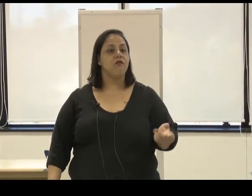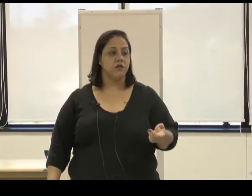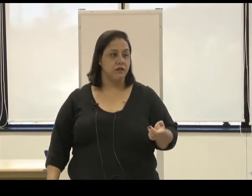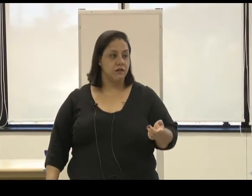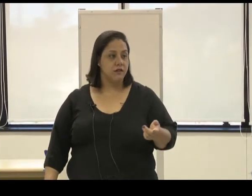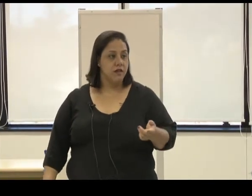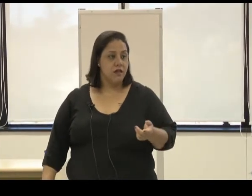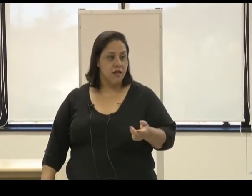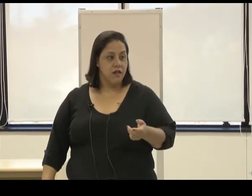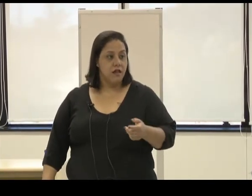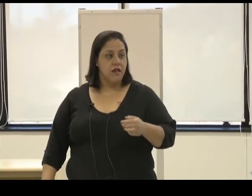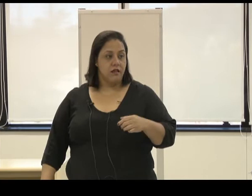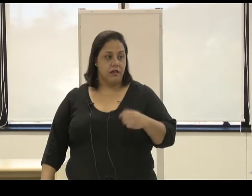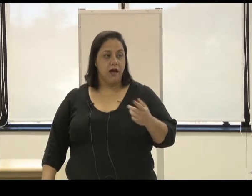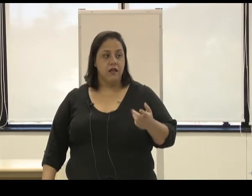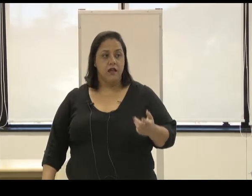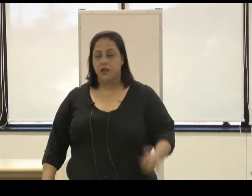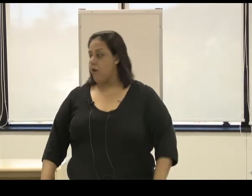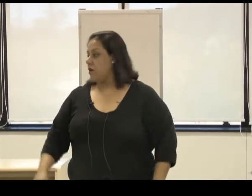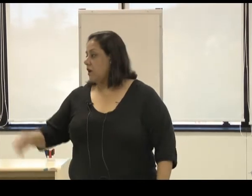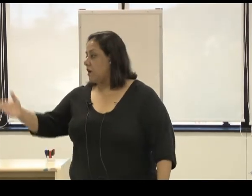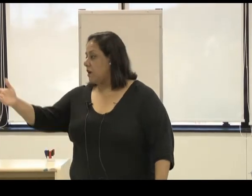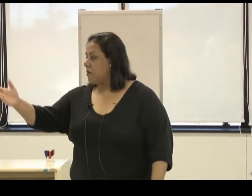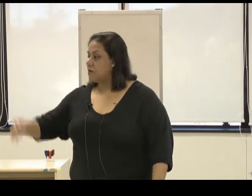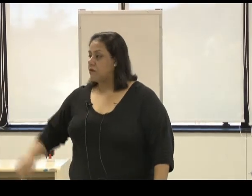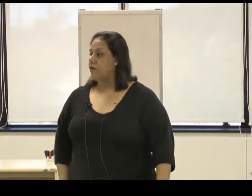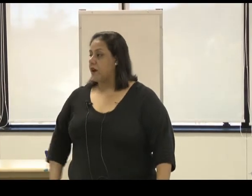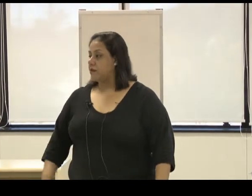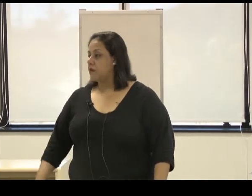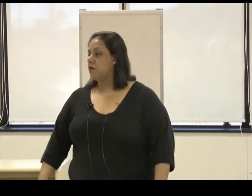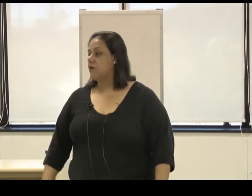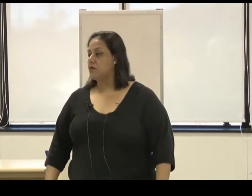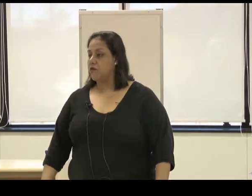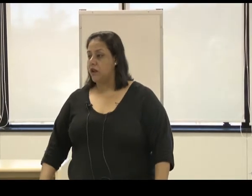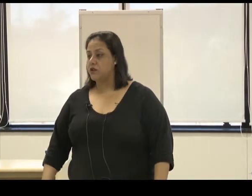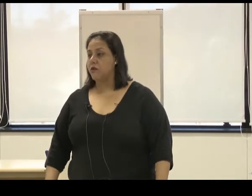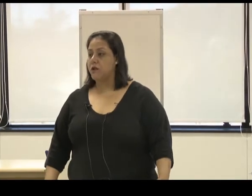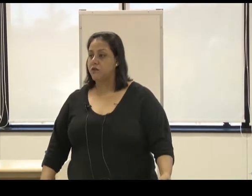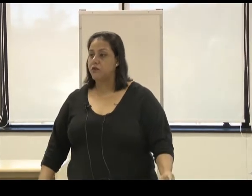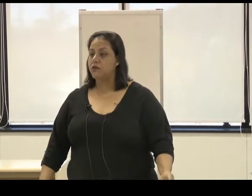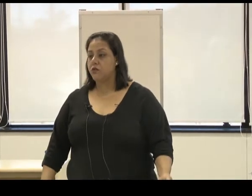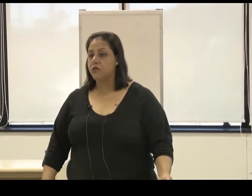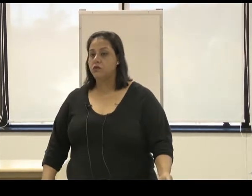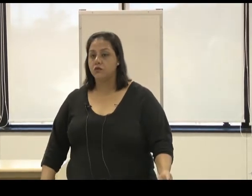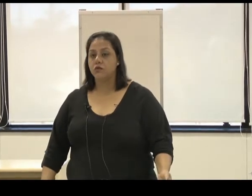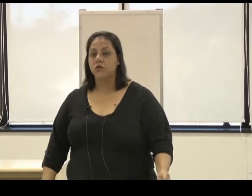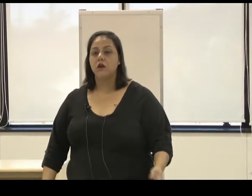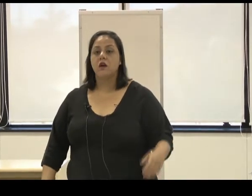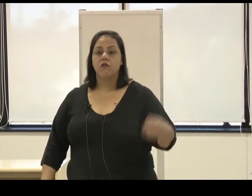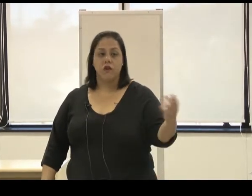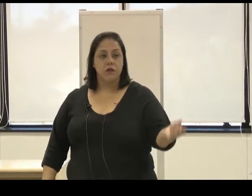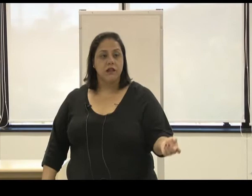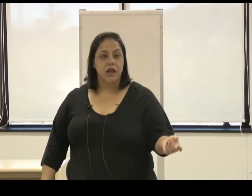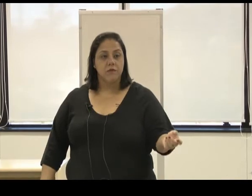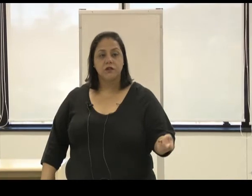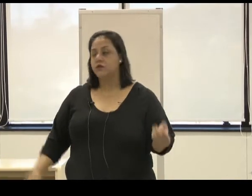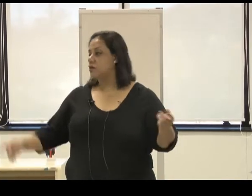voz. Tá? Que é o que a pessoa faz quando vem. Geralmente vem um surdo junto, vem um intérprete, o surdo